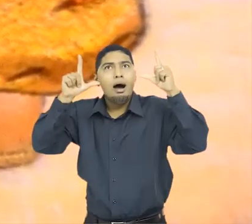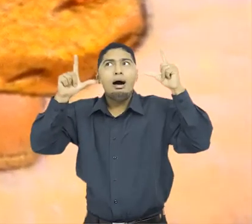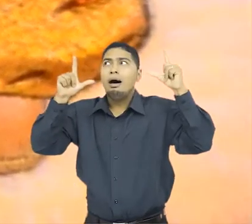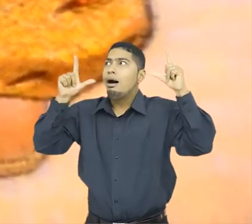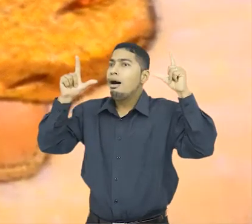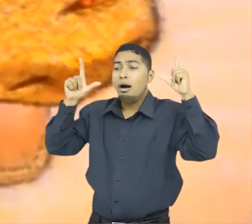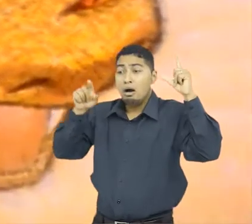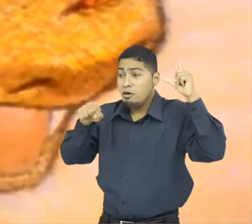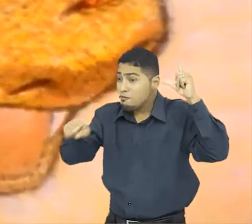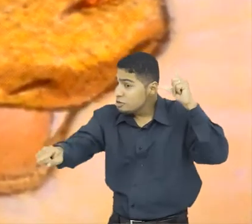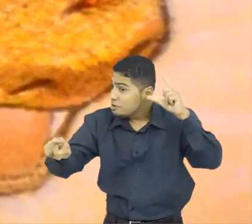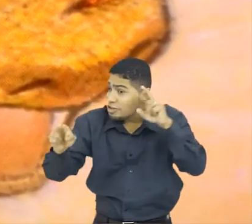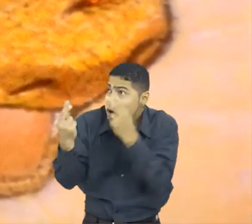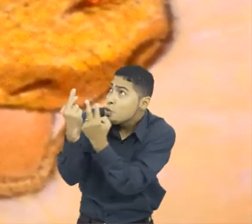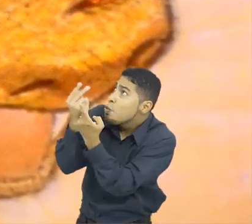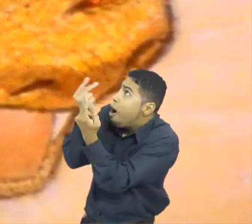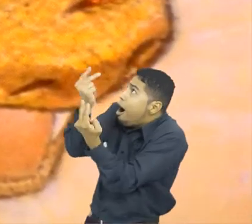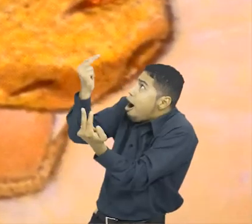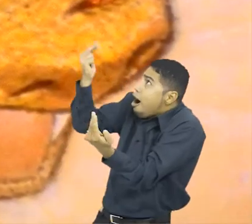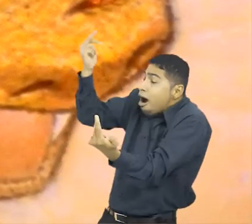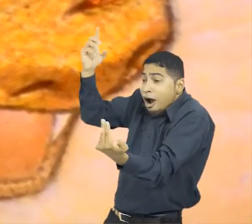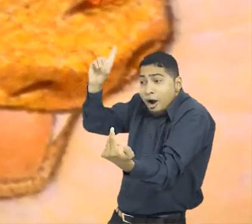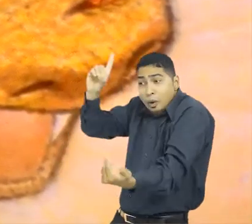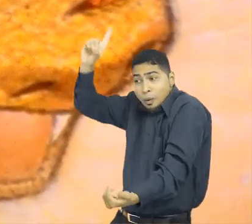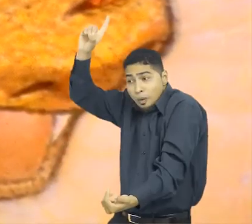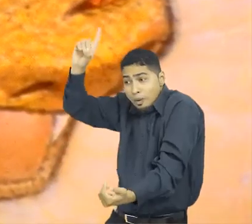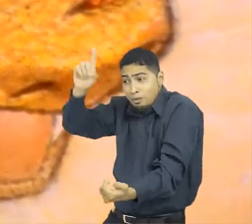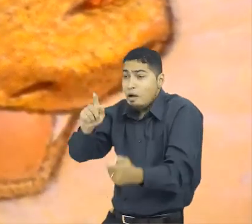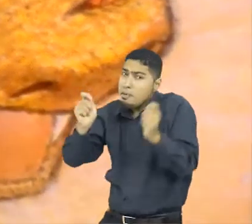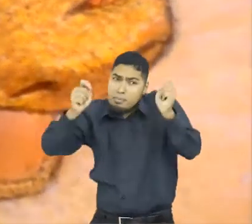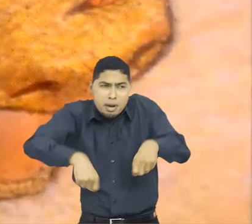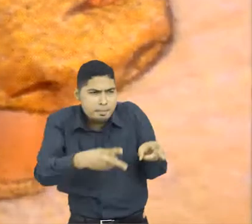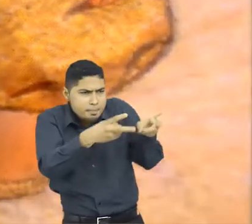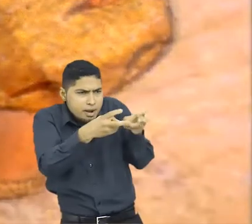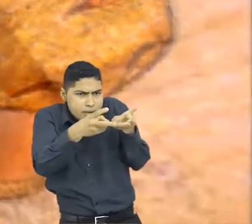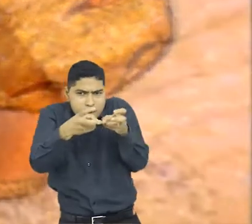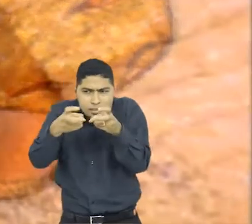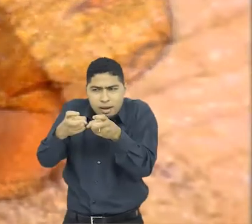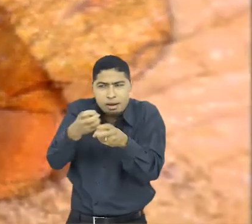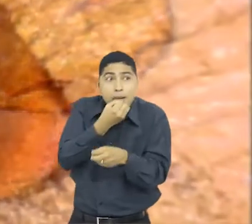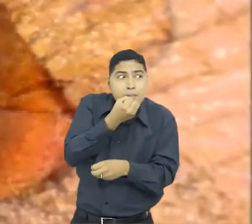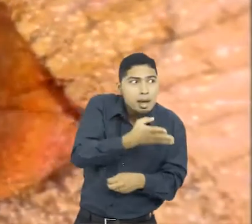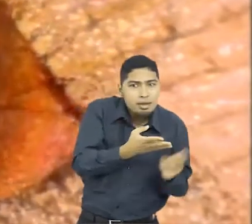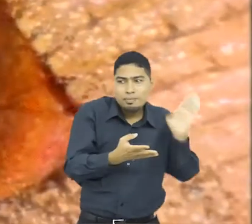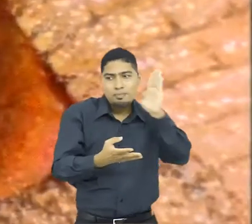abrir. Vocês vão ser iguais a Deus e verão a diferença entre o bem e o mal.